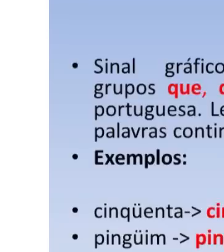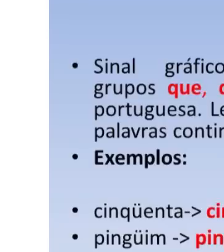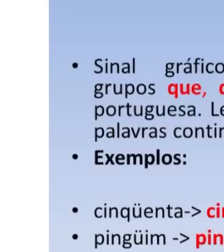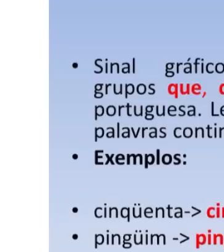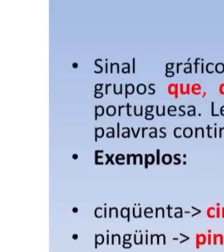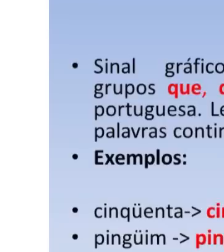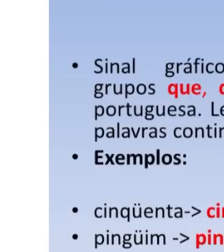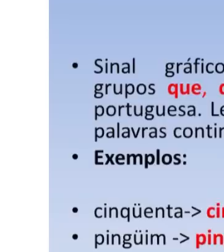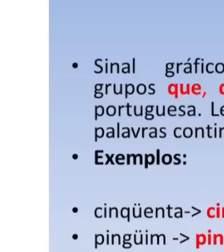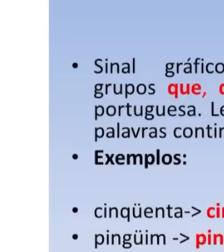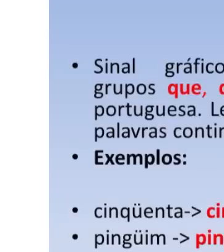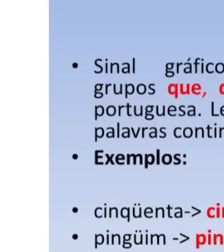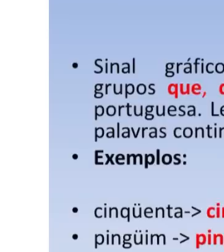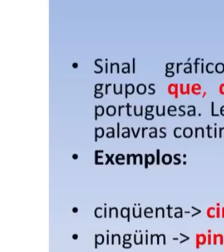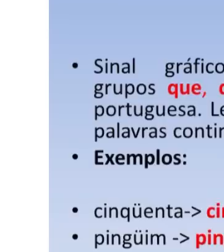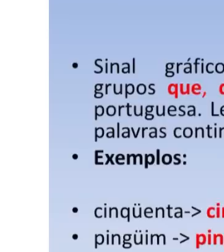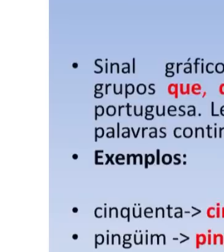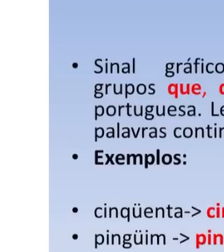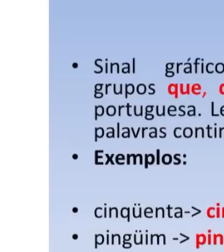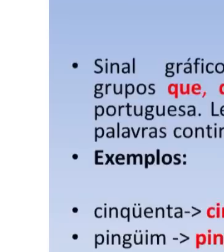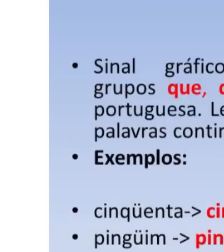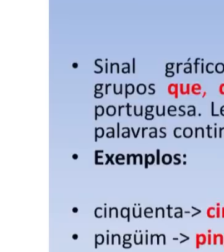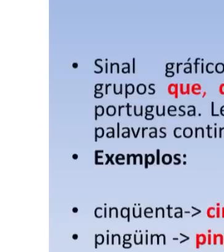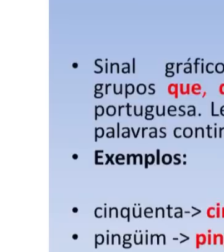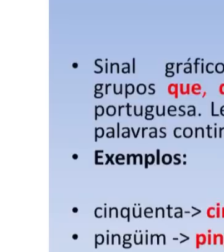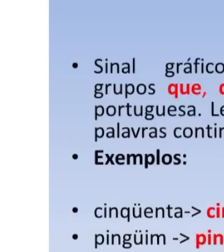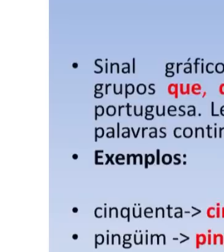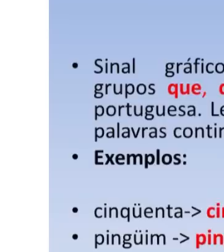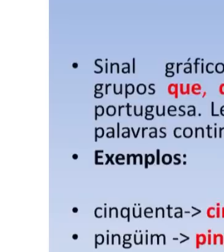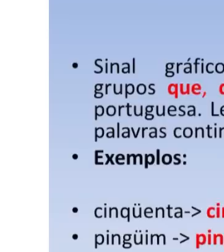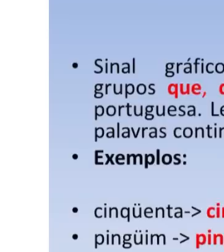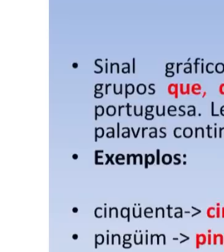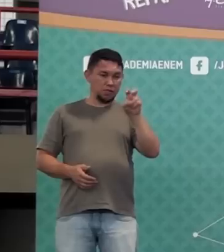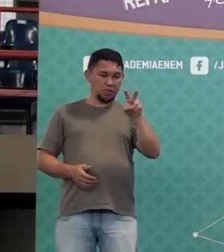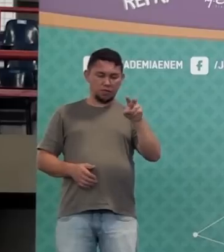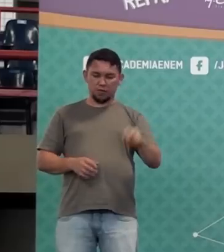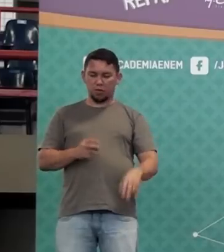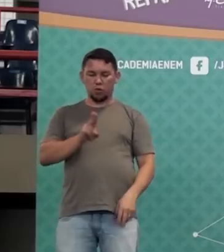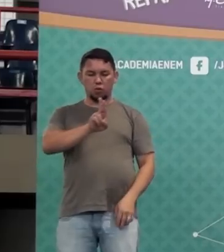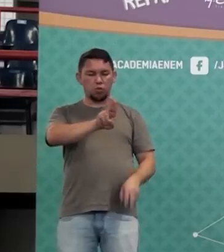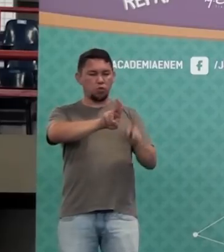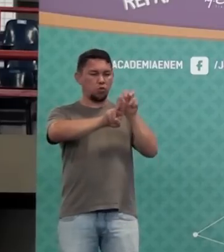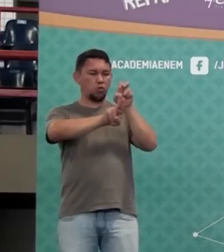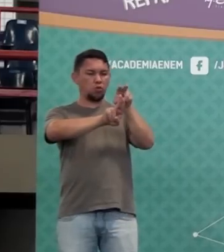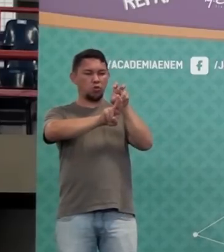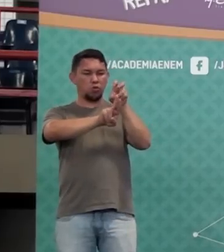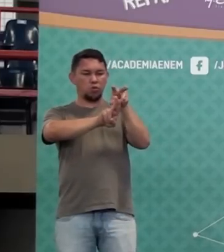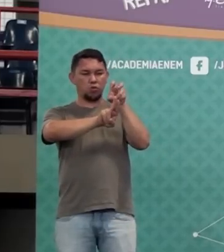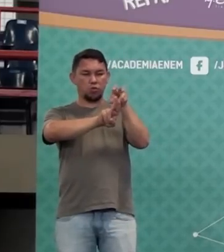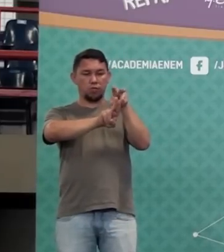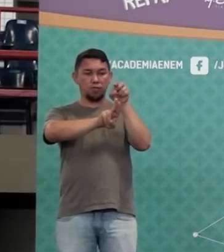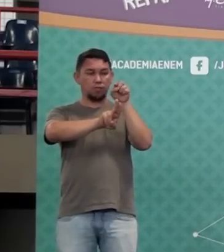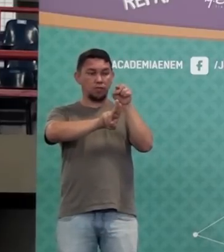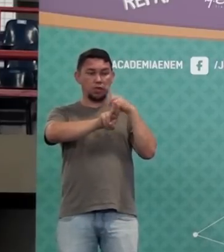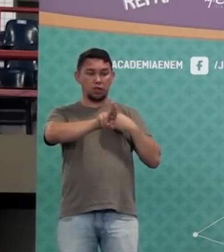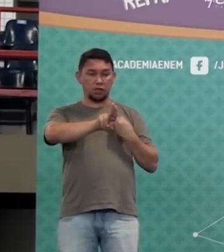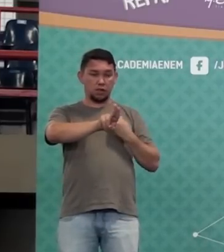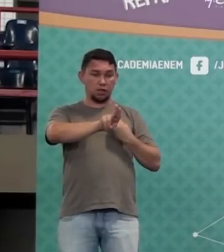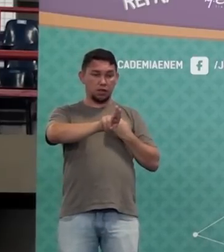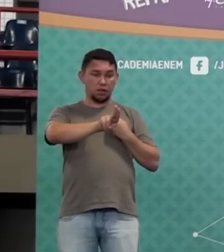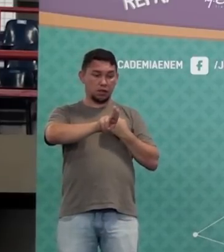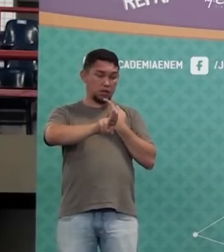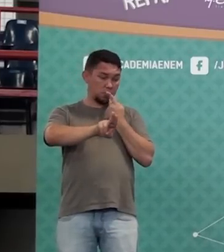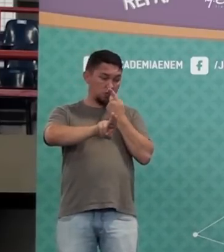trema. Esse trema, gente, essas 2 bolinhas em cima do U, era só para dizer que quando a